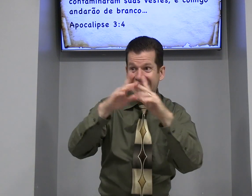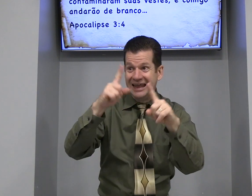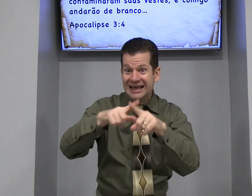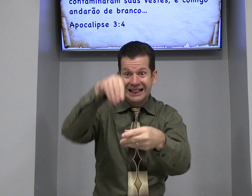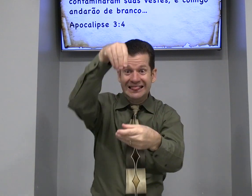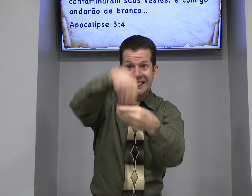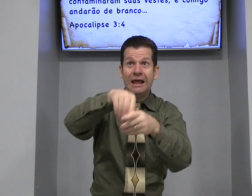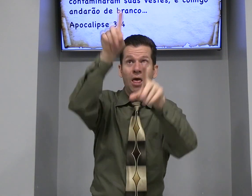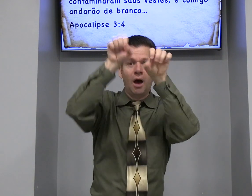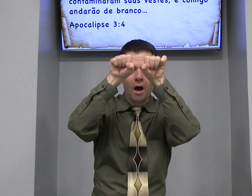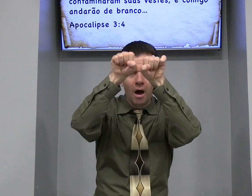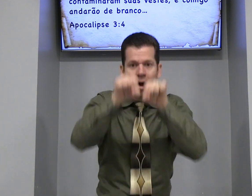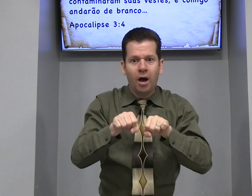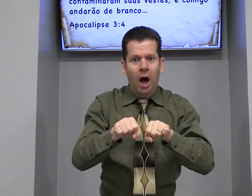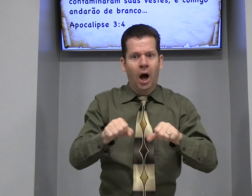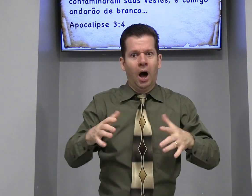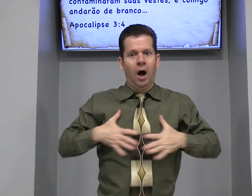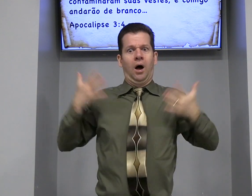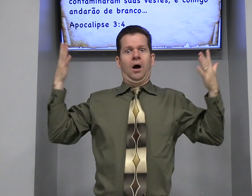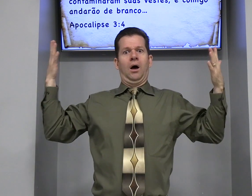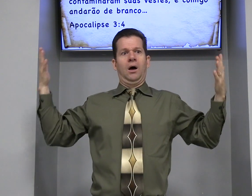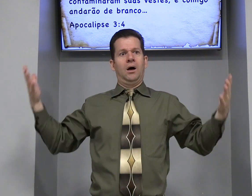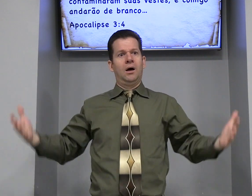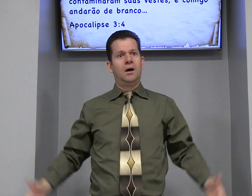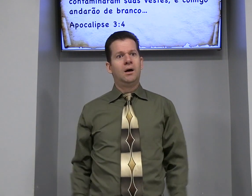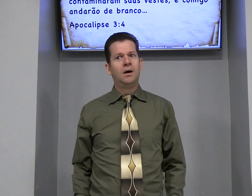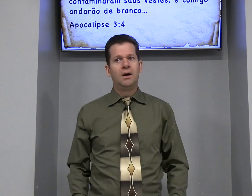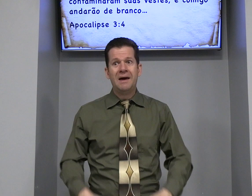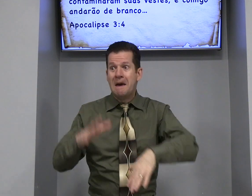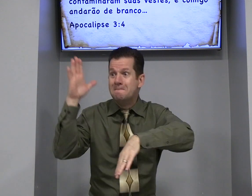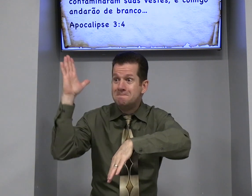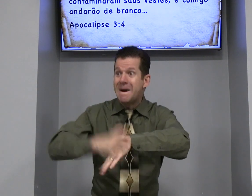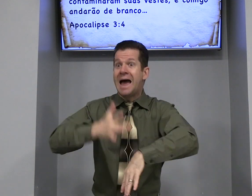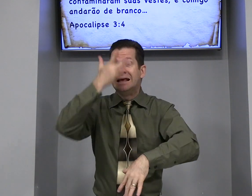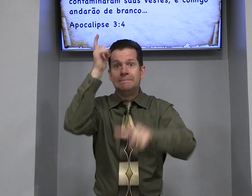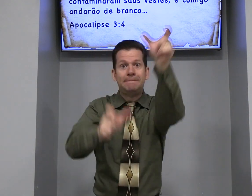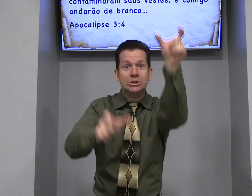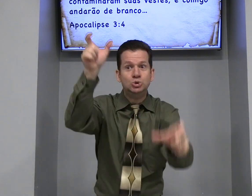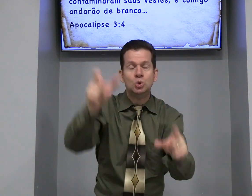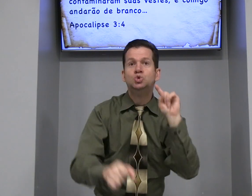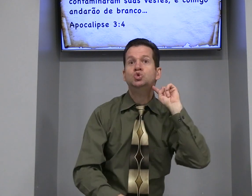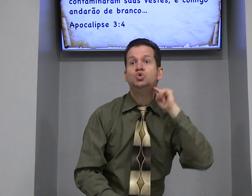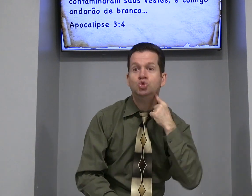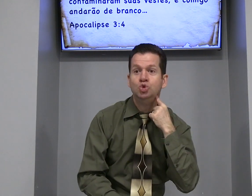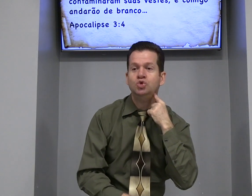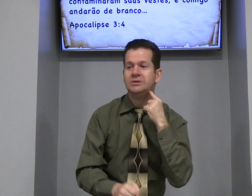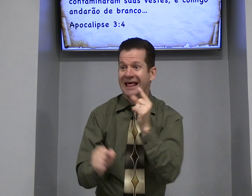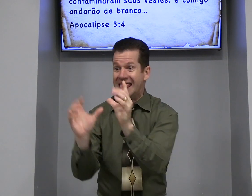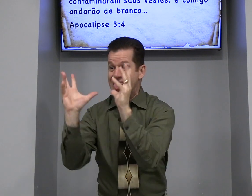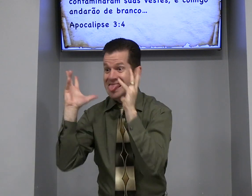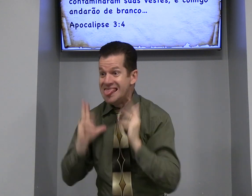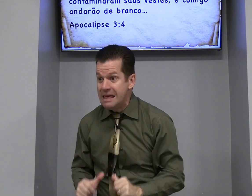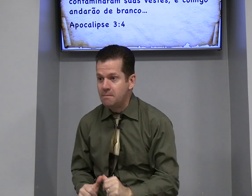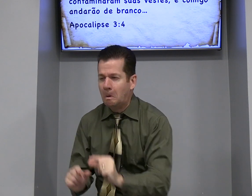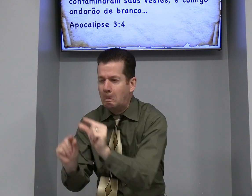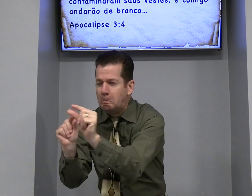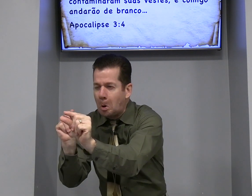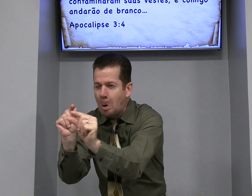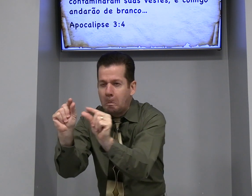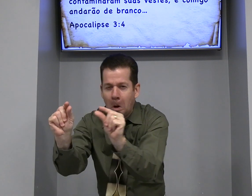Deus vê a igreja dentro de Sardes e ele assustava porque as pessoas eram tão sujas